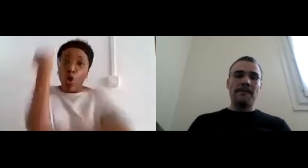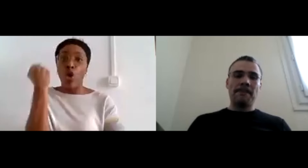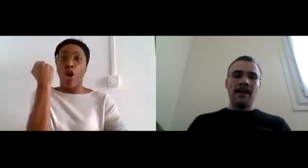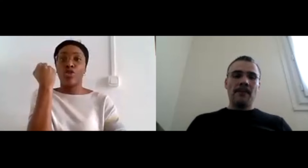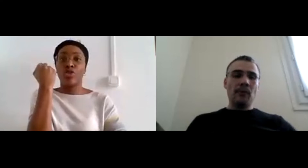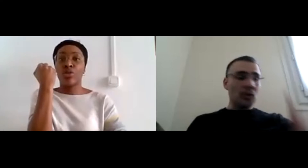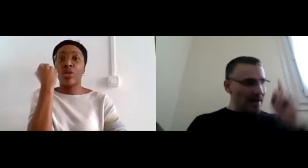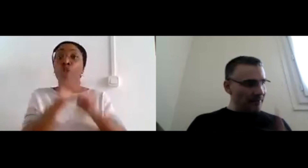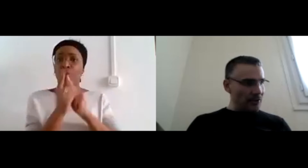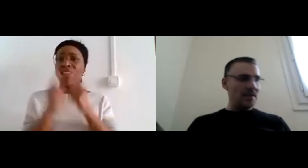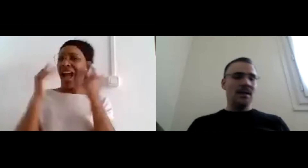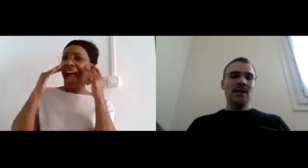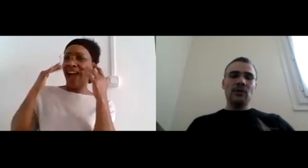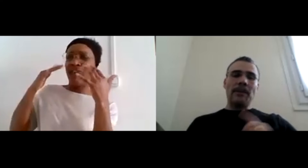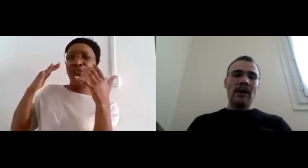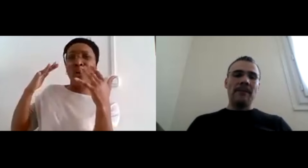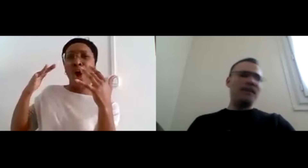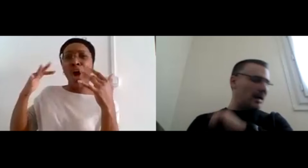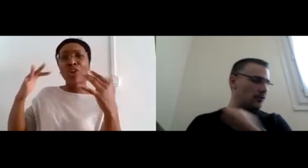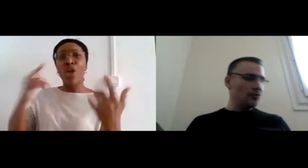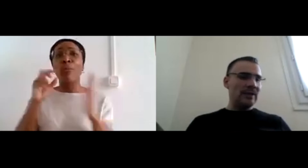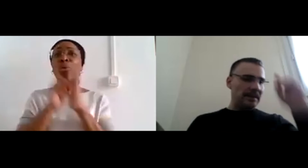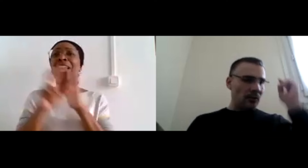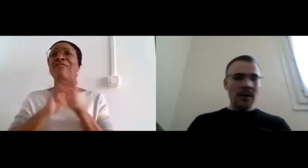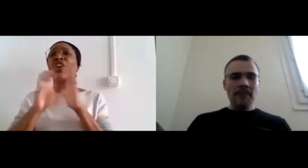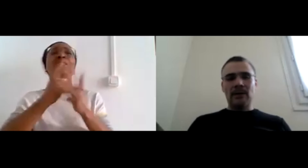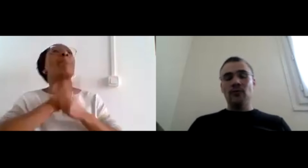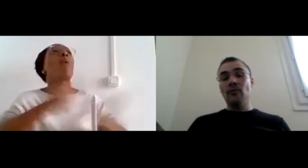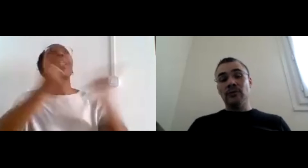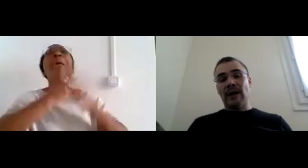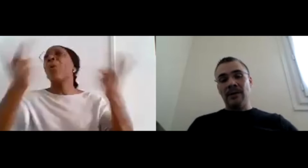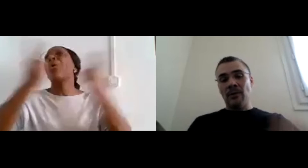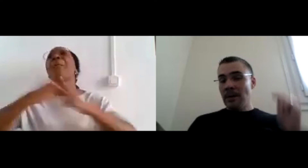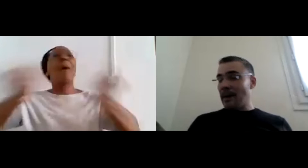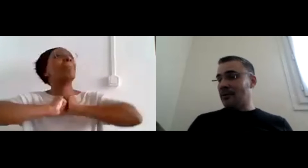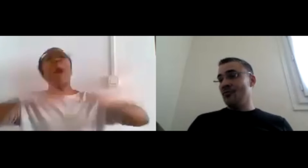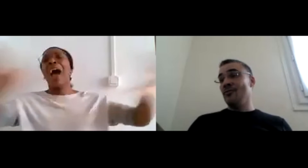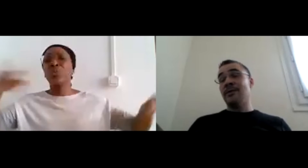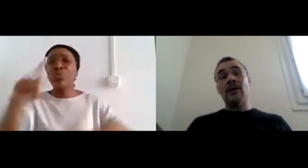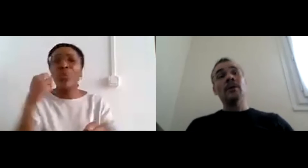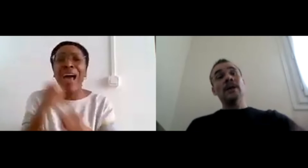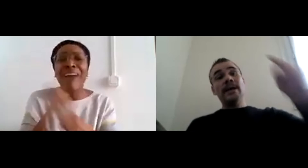influenceurs, pour que l'évangile soit proclamé partout où nous habitons, partout où nous travaillons,